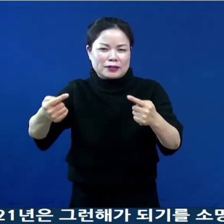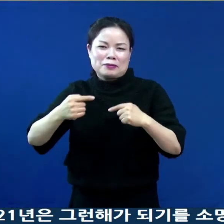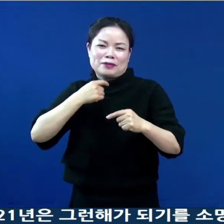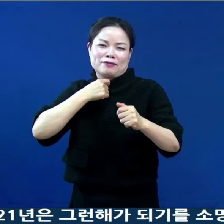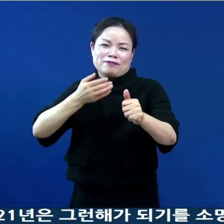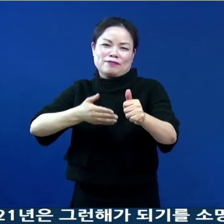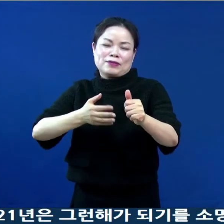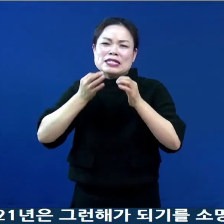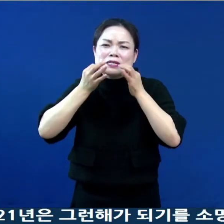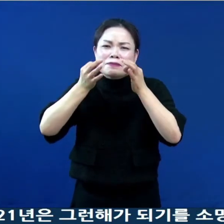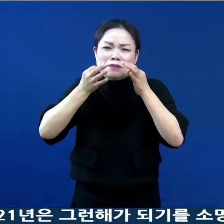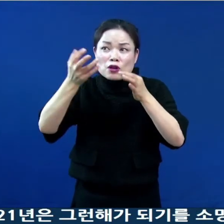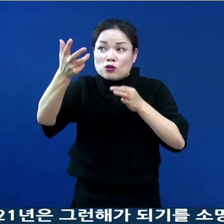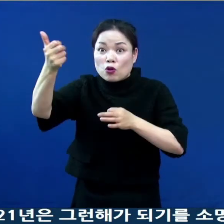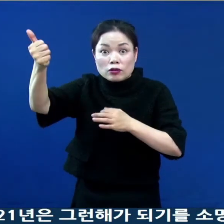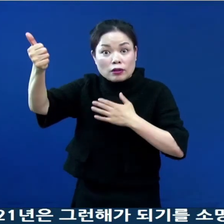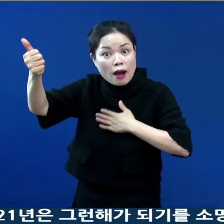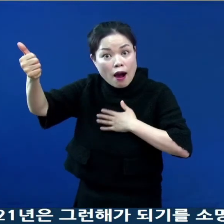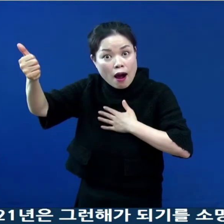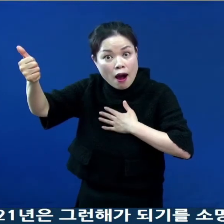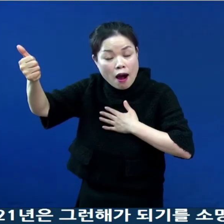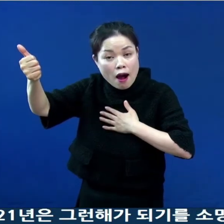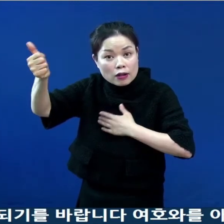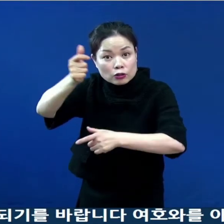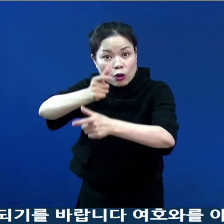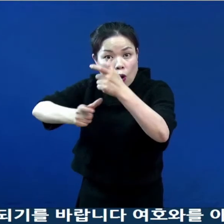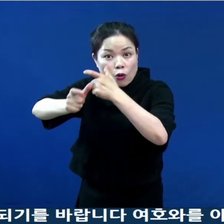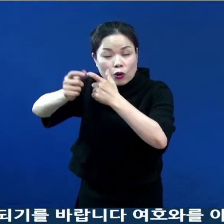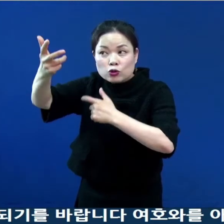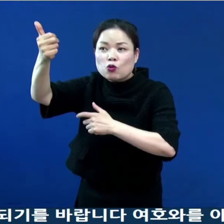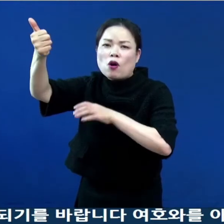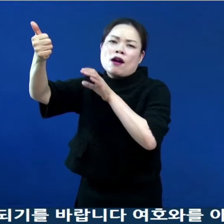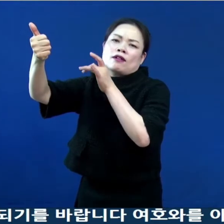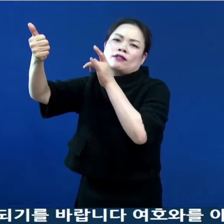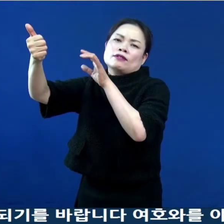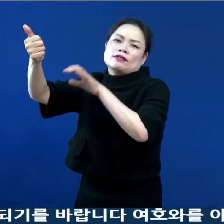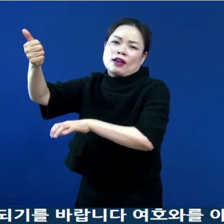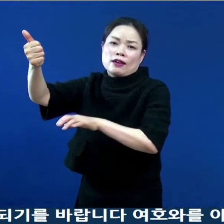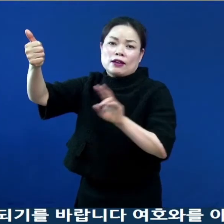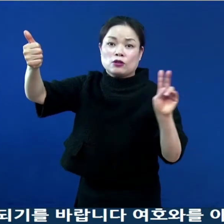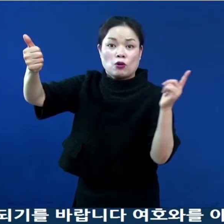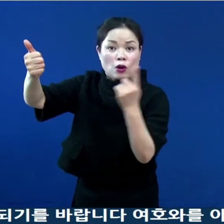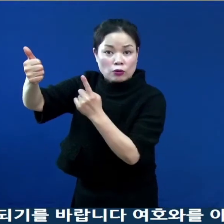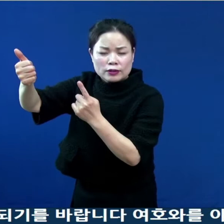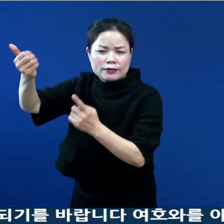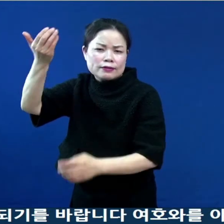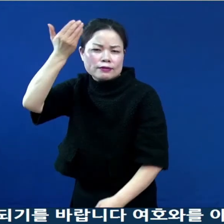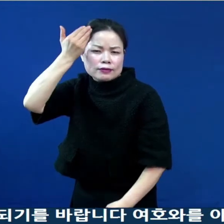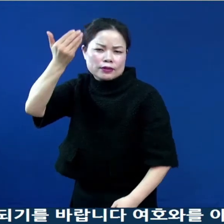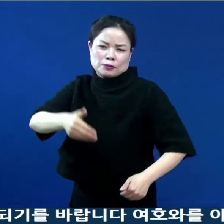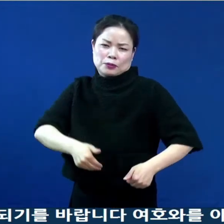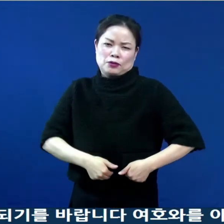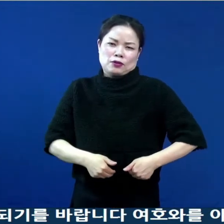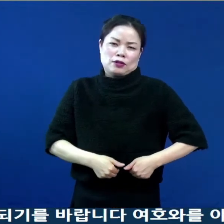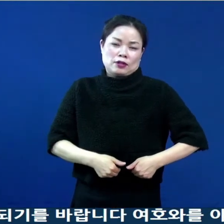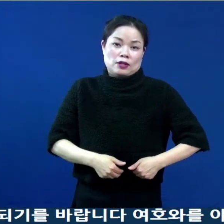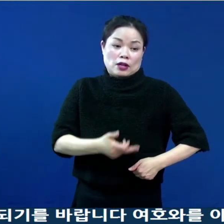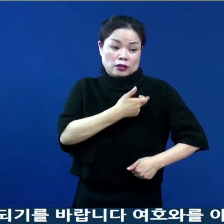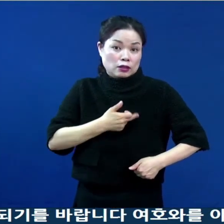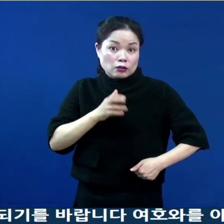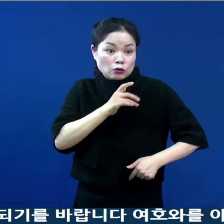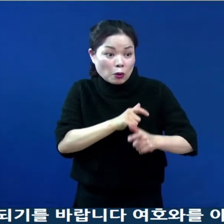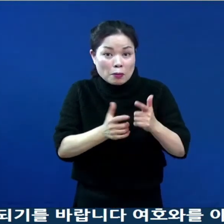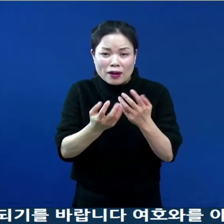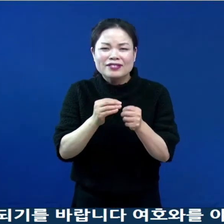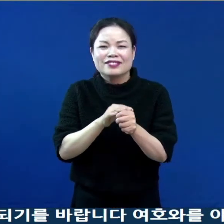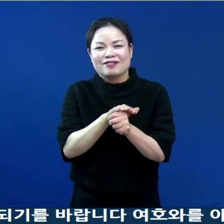기대합니다. 힘써 여호와를 알아서 더욱 여호와께 나아가는 그런 지식이 있어야 될 줄로 압니다. 제자 훈련 더 많이